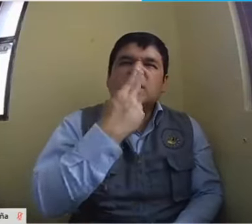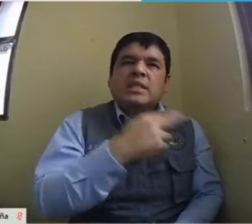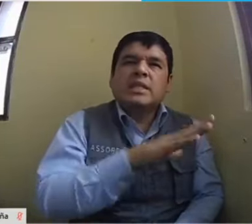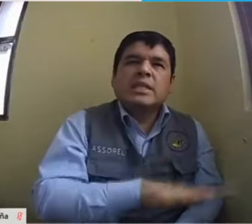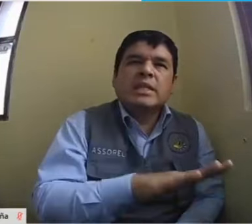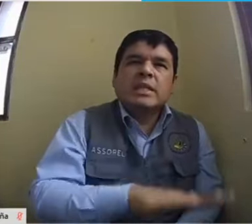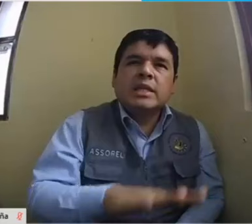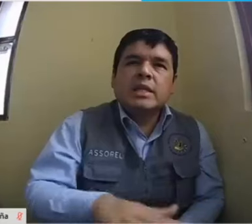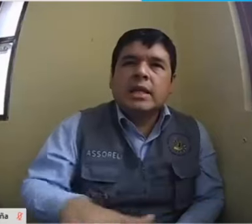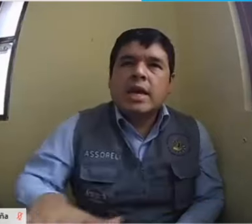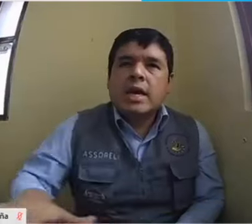niños,